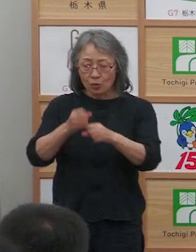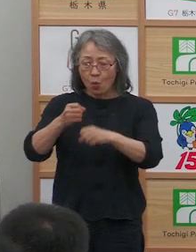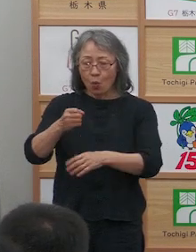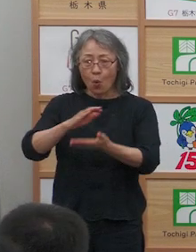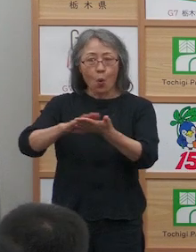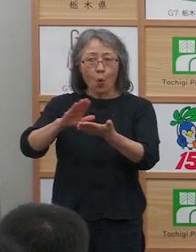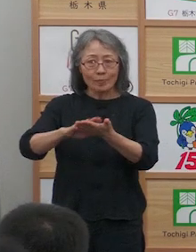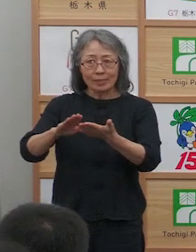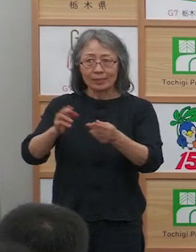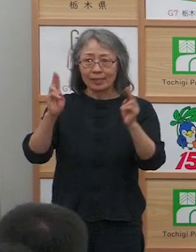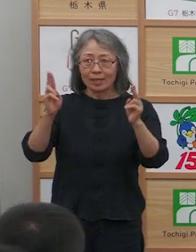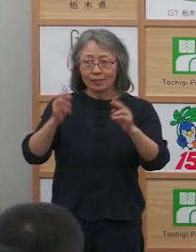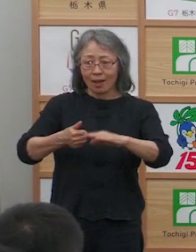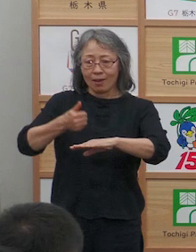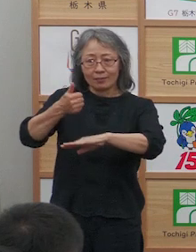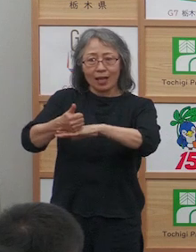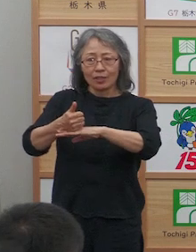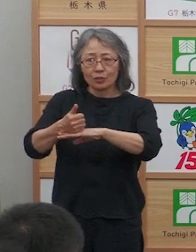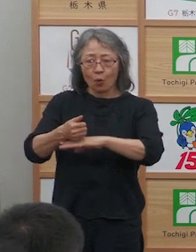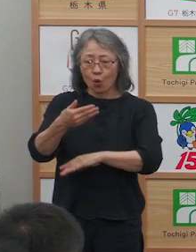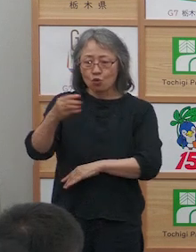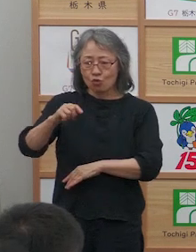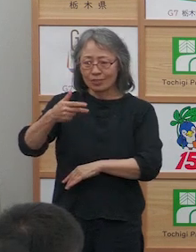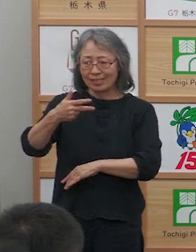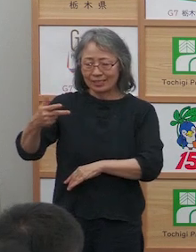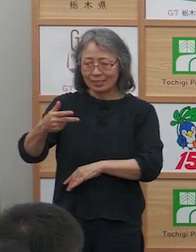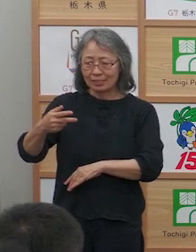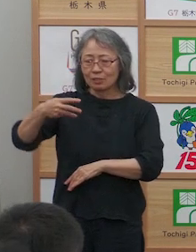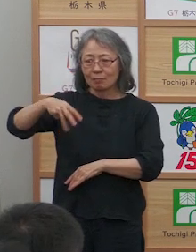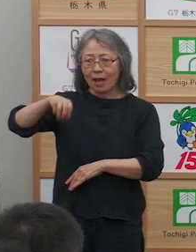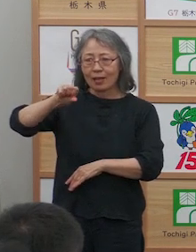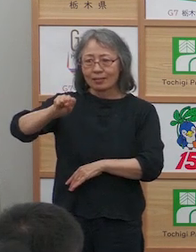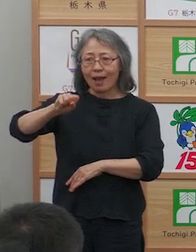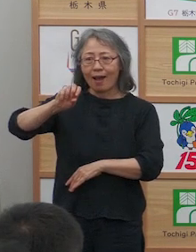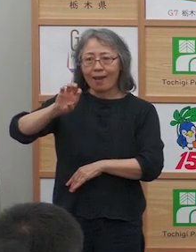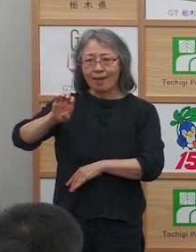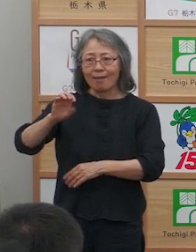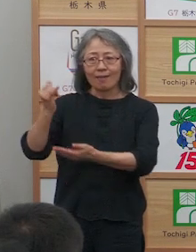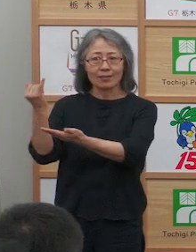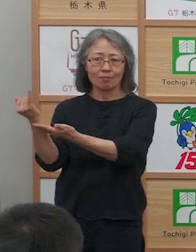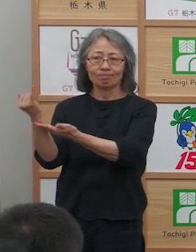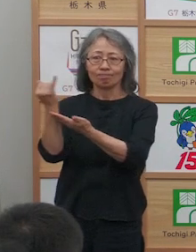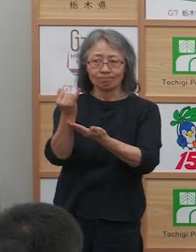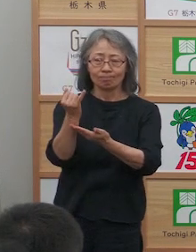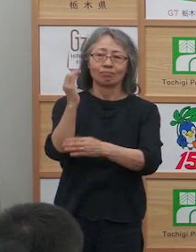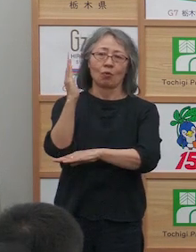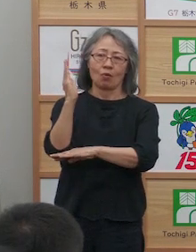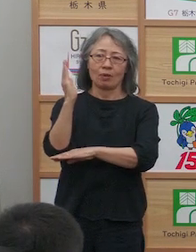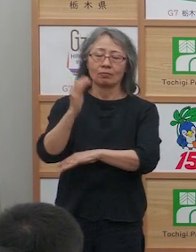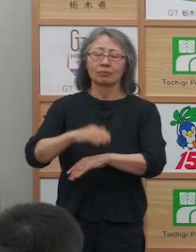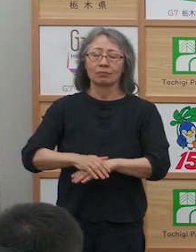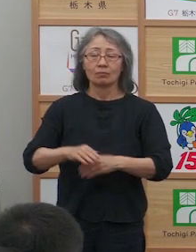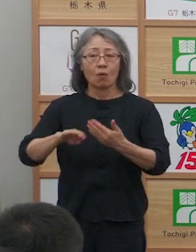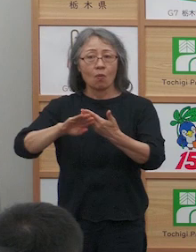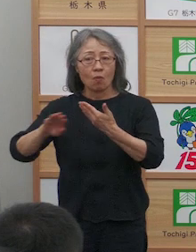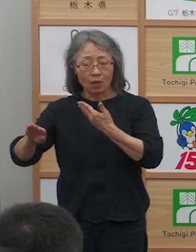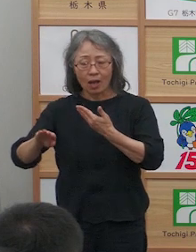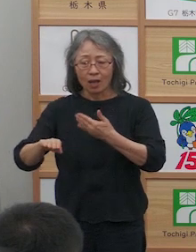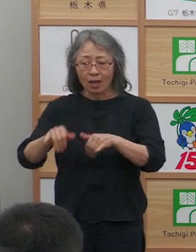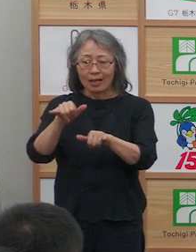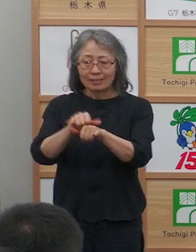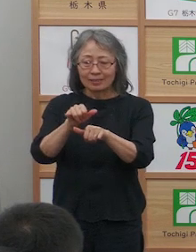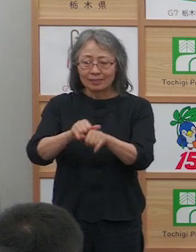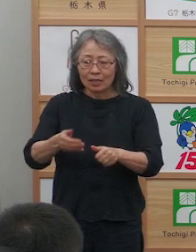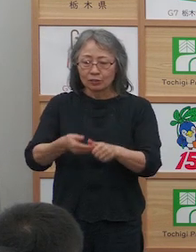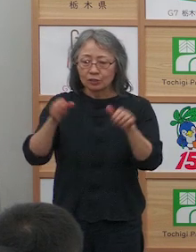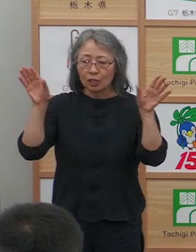社代表の郡司正恵氏をお招きいたします。合わせて人材育成情報を